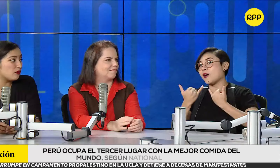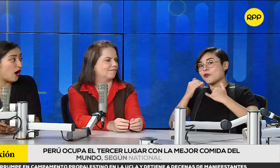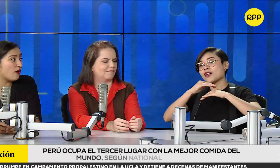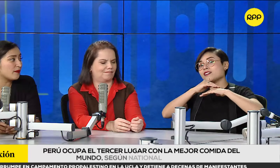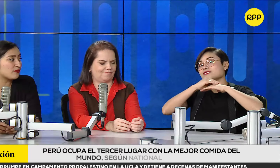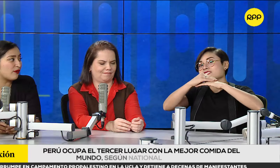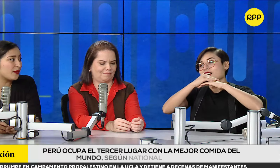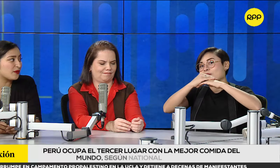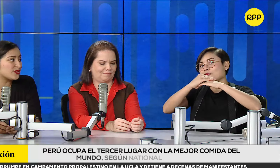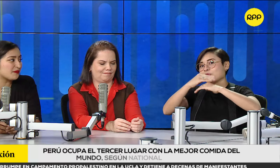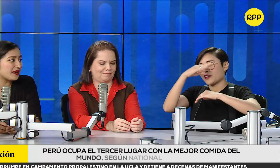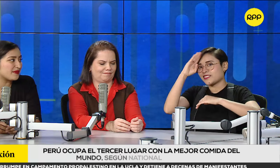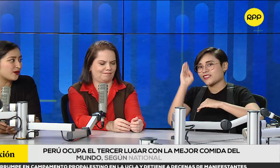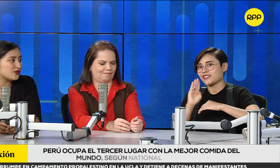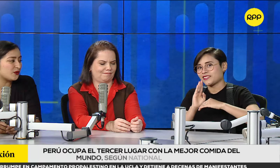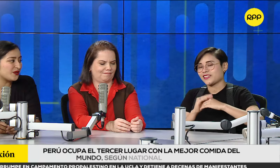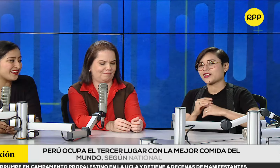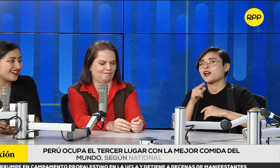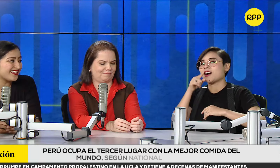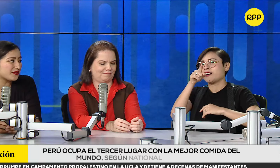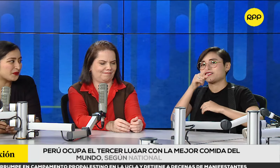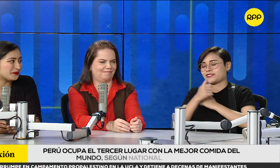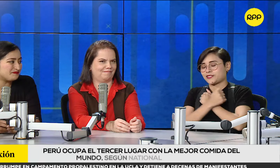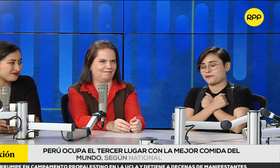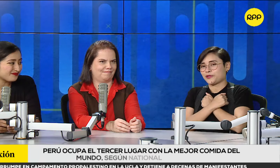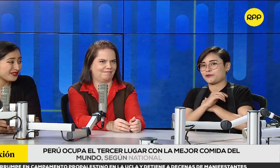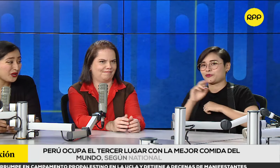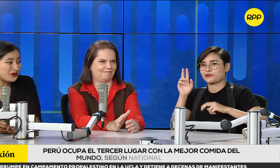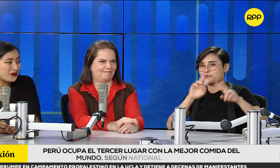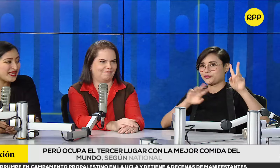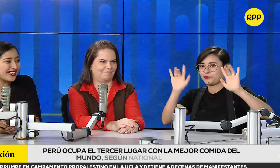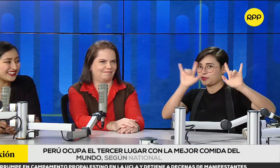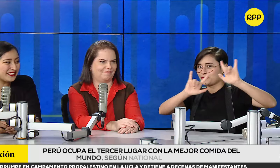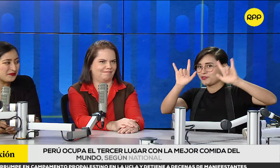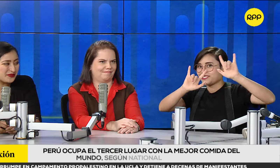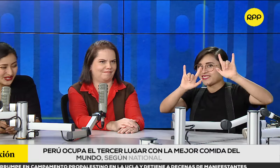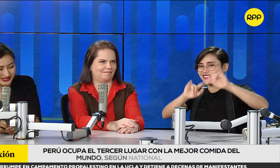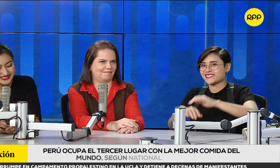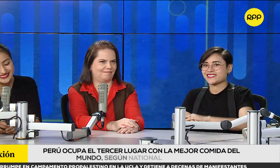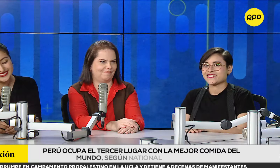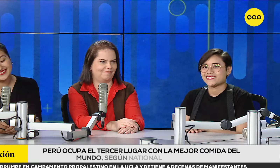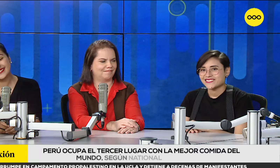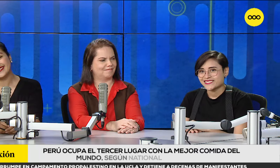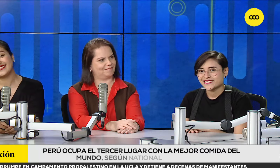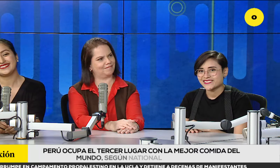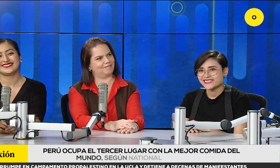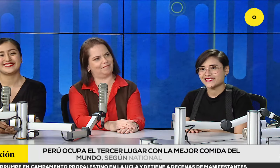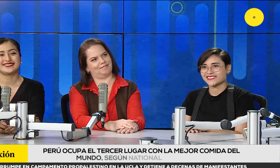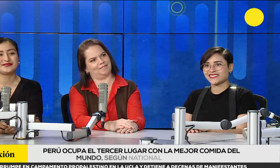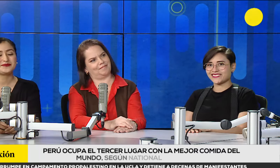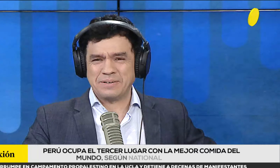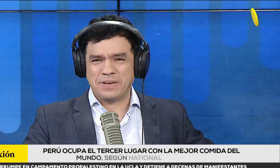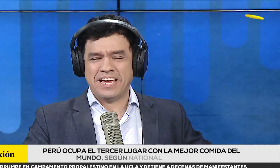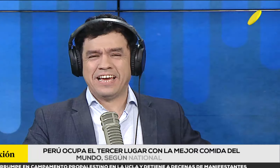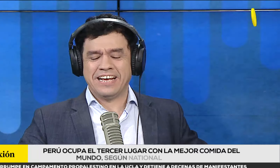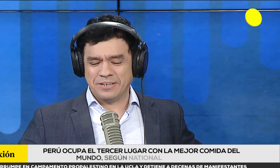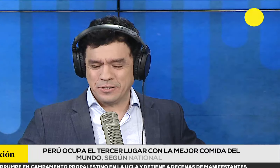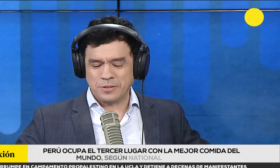Ahora, por favor, aprovecha también de enviarle un saludo a Daniela D'Arcourt. No olvides que te quiero mucho. Qué lindo, la queremos también nosotros